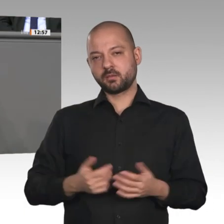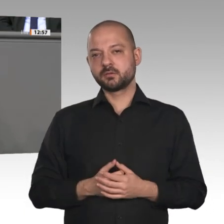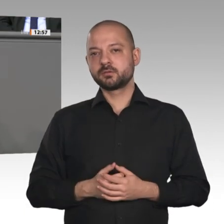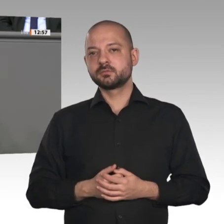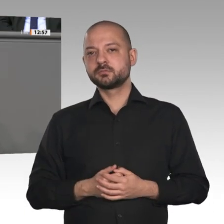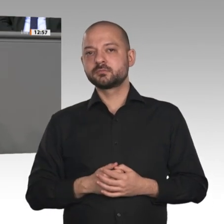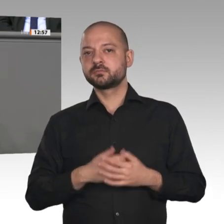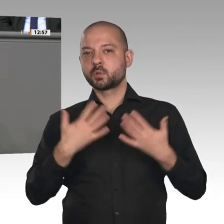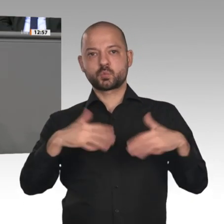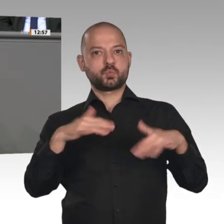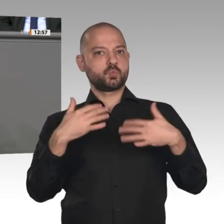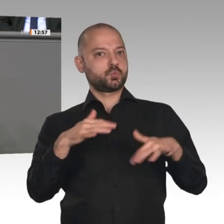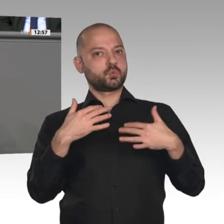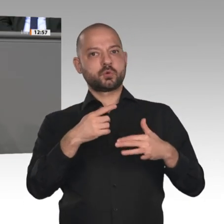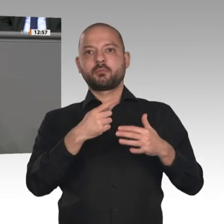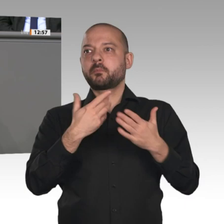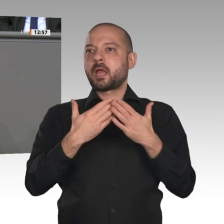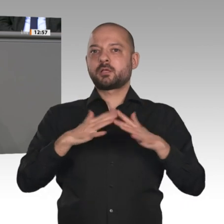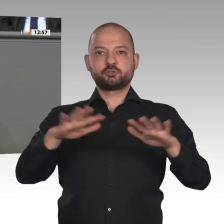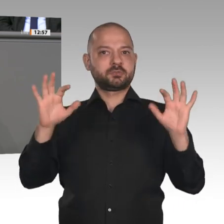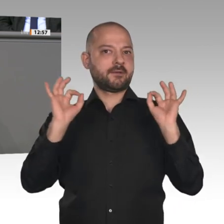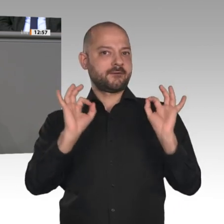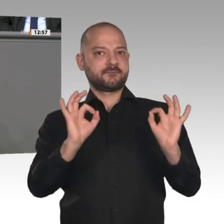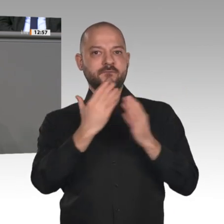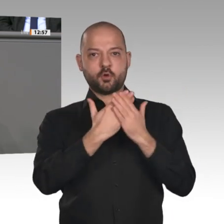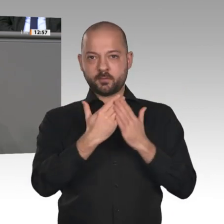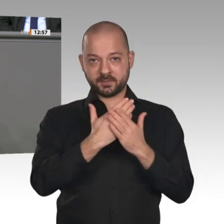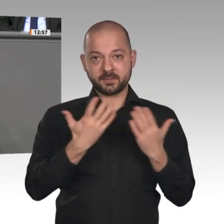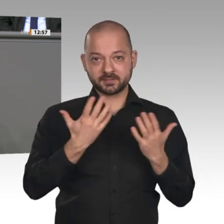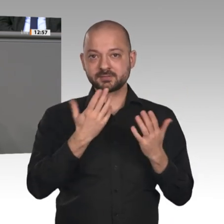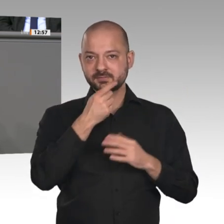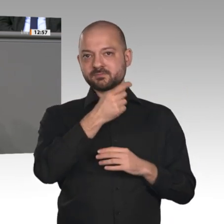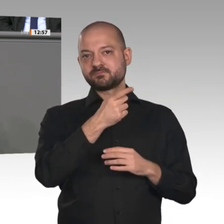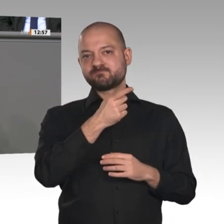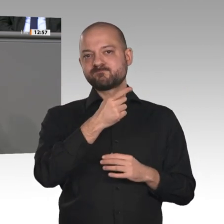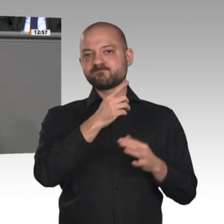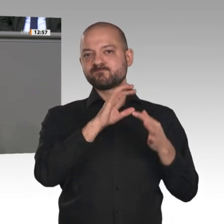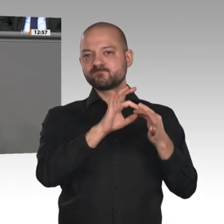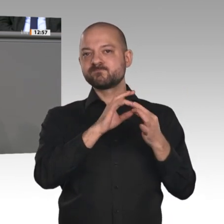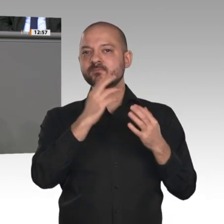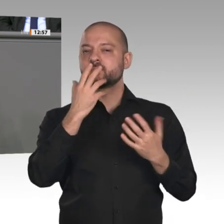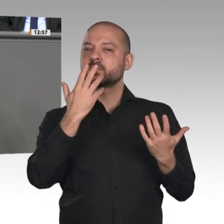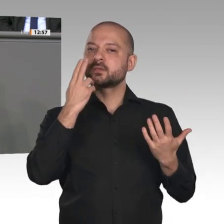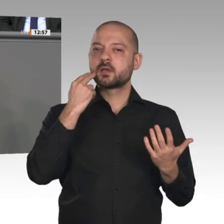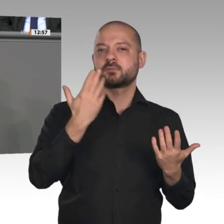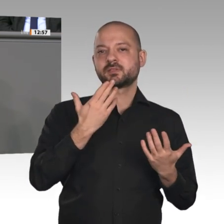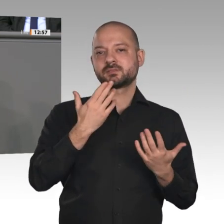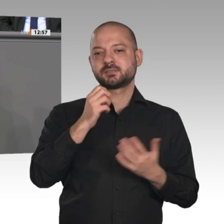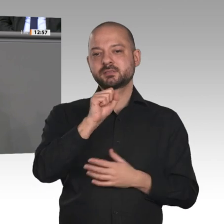die wir sprechen. Sein Name ist Samuel Steilberger. Er war Bandweber, kam als Arbeitsmigrant